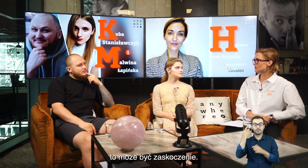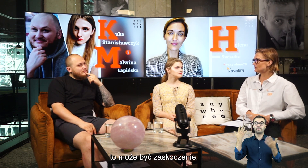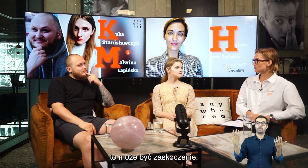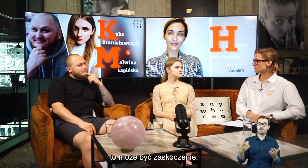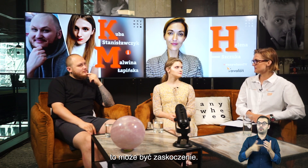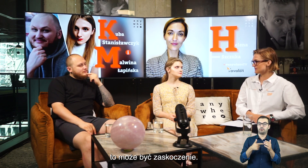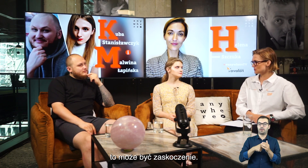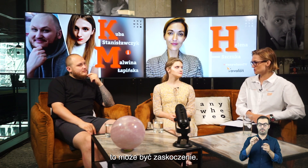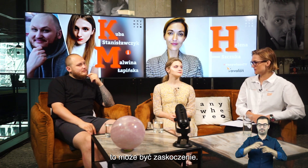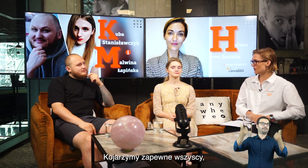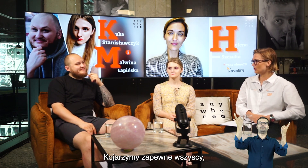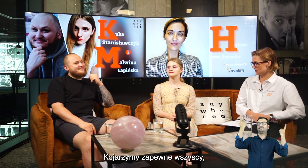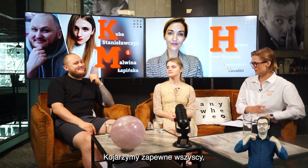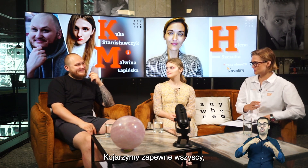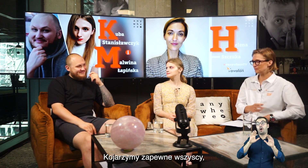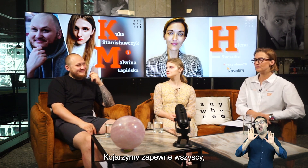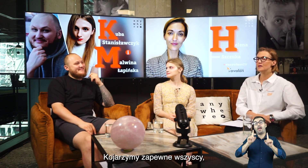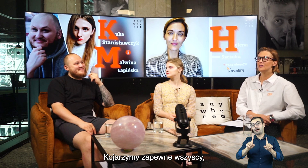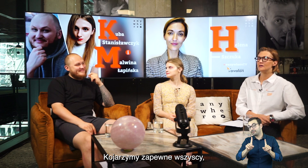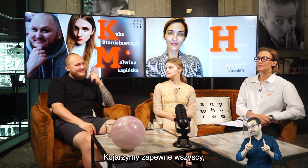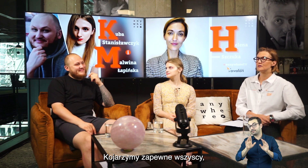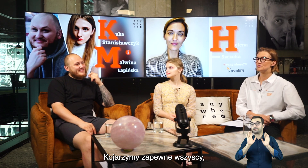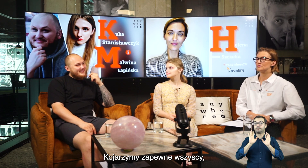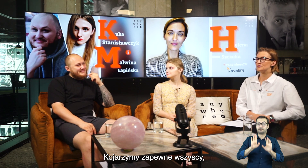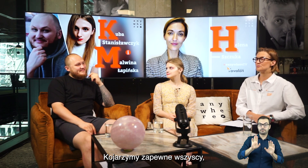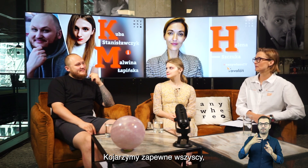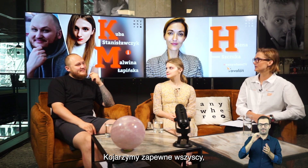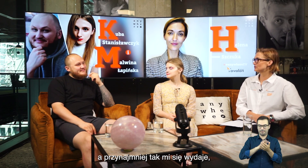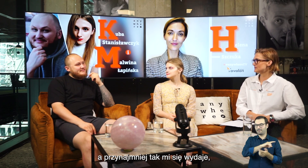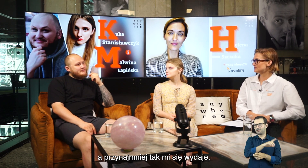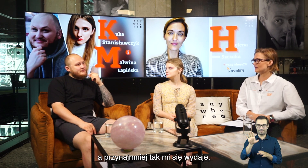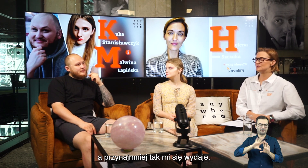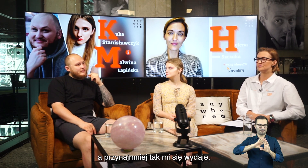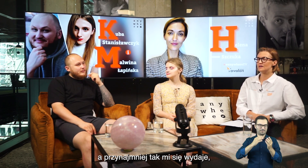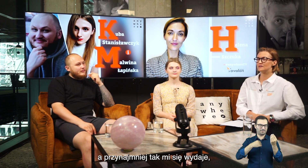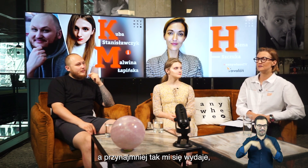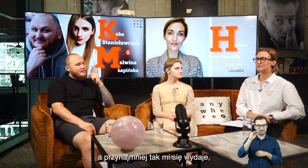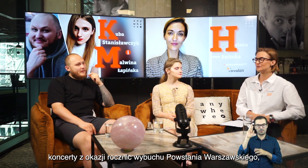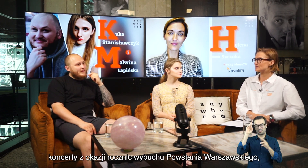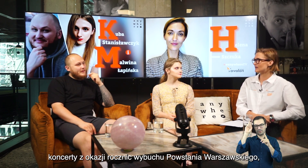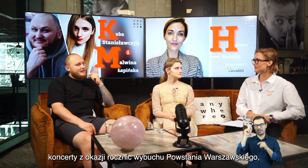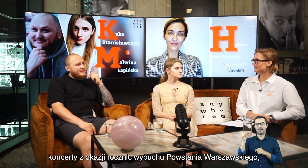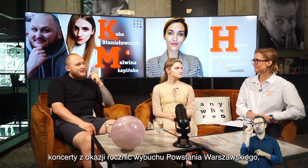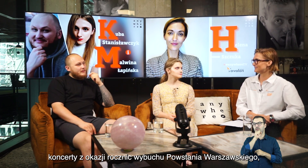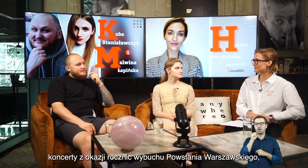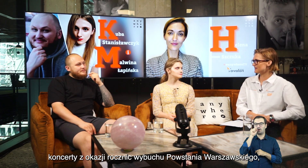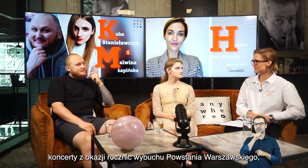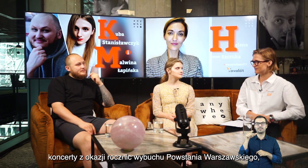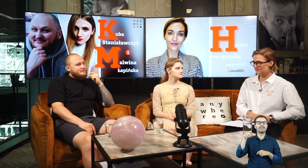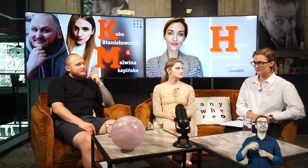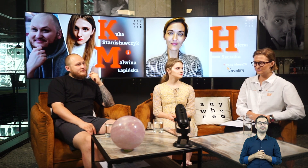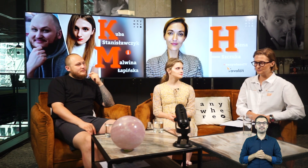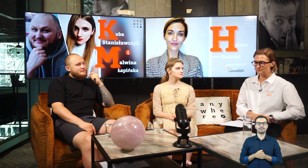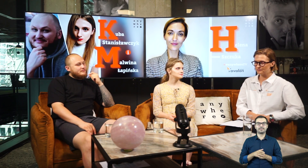to może być zaskoczenie, chociaż kojarzymy pewnie wszyscy, tak mi się wydaje, koncerty z